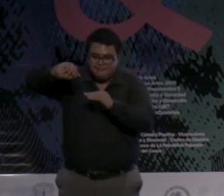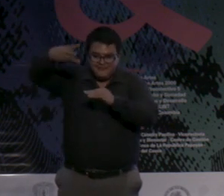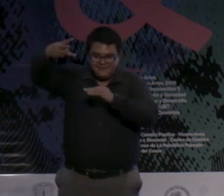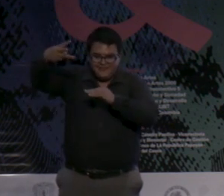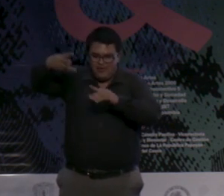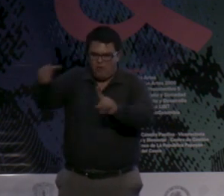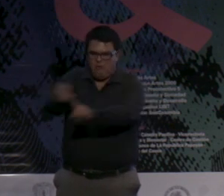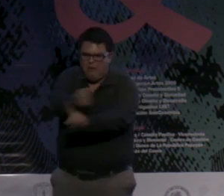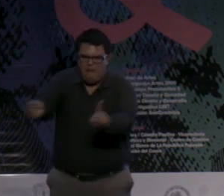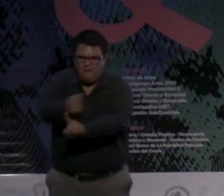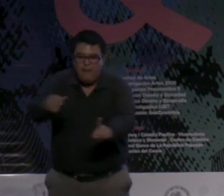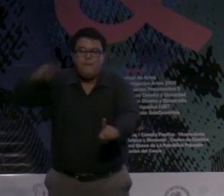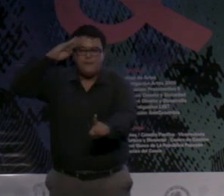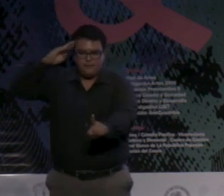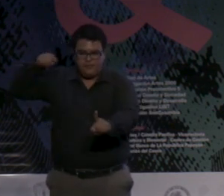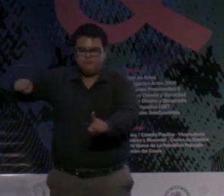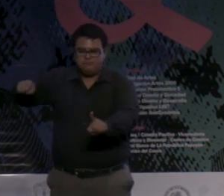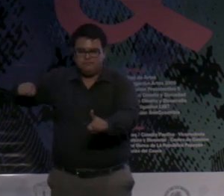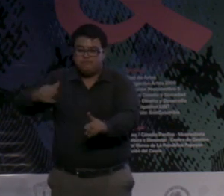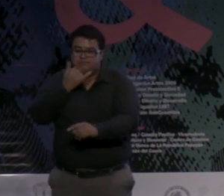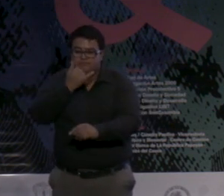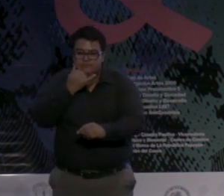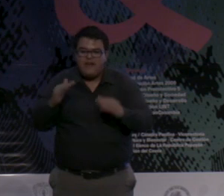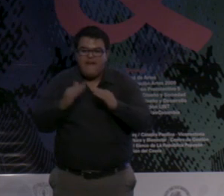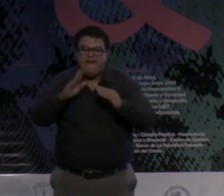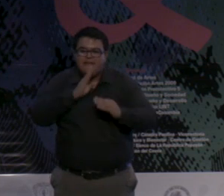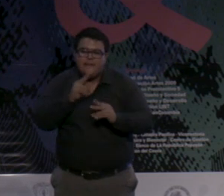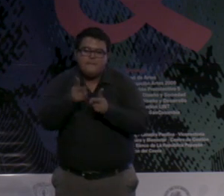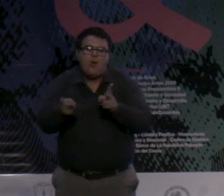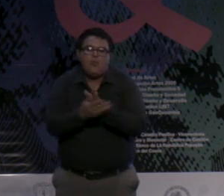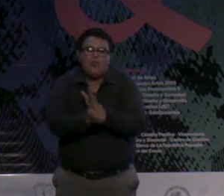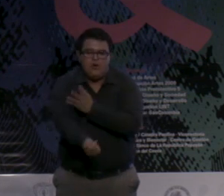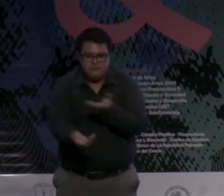hay otro índice importante y es que son las casas de los pobres.